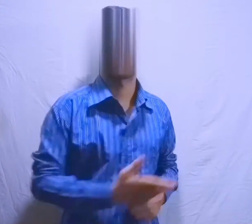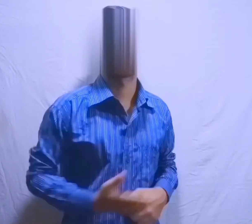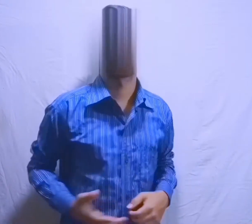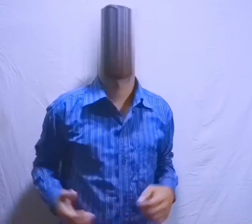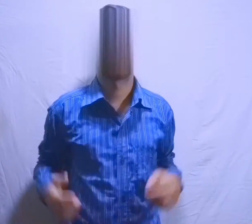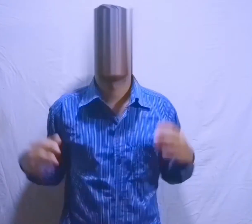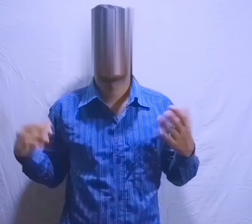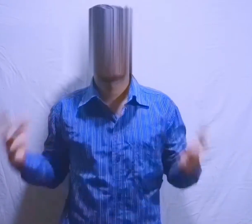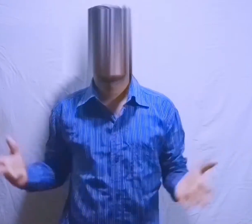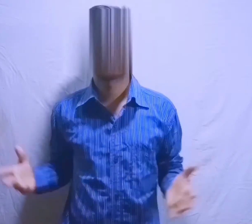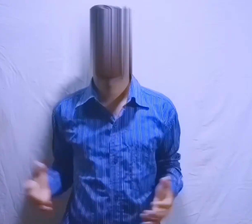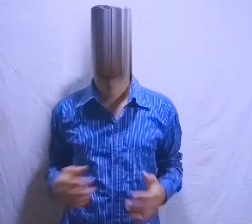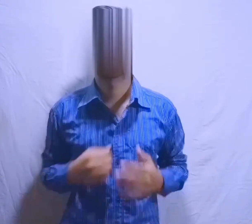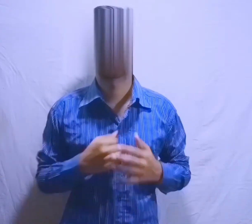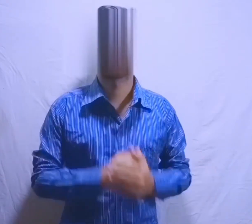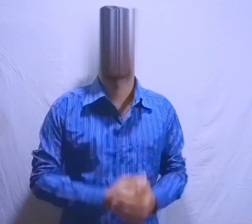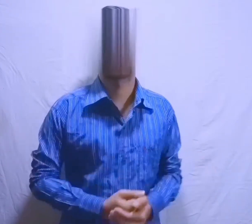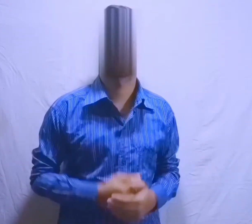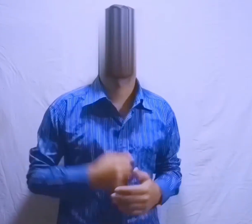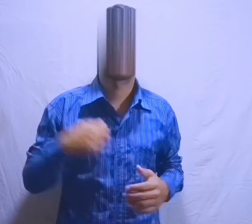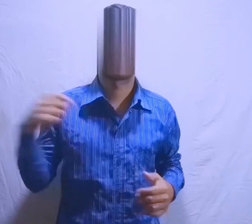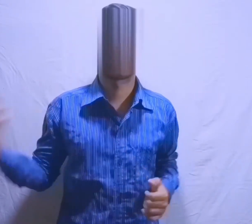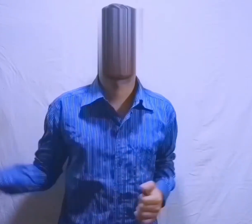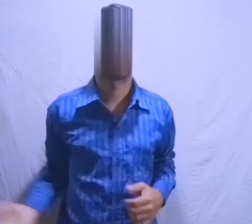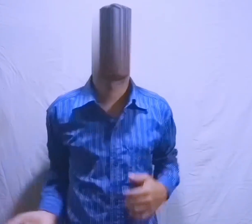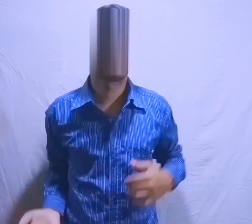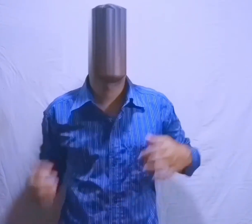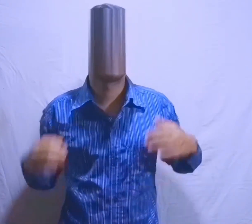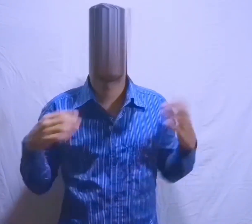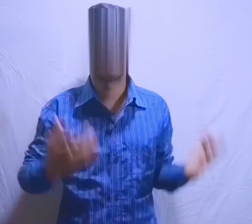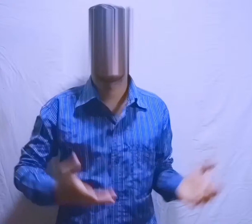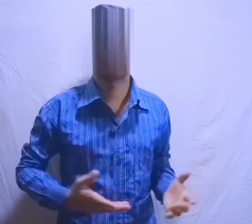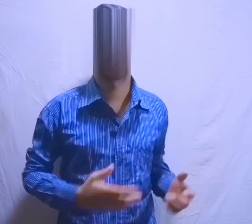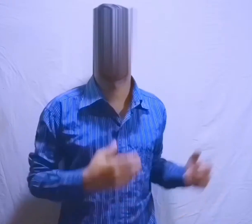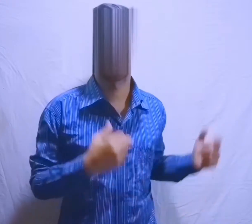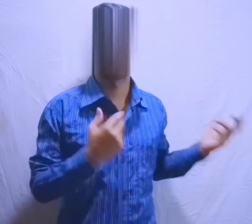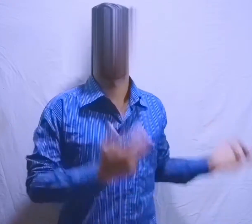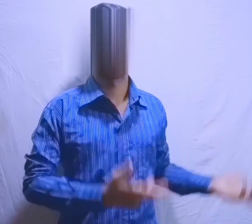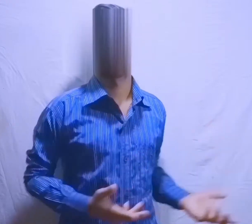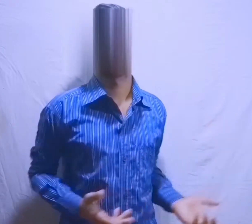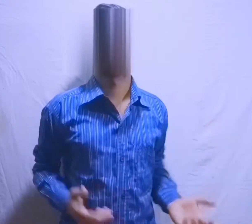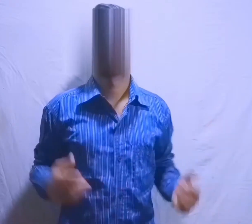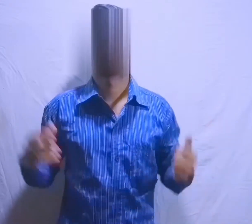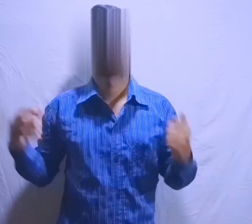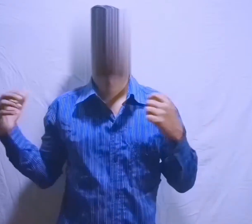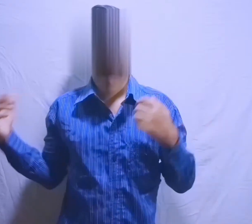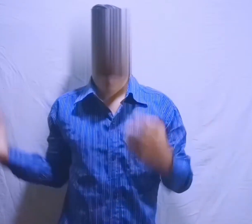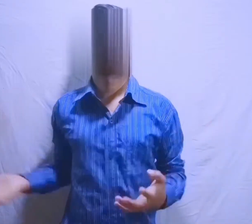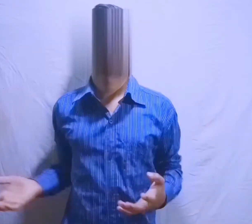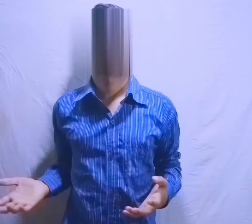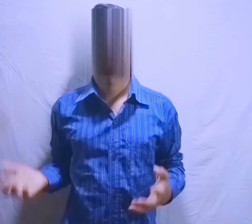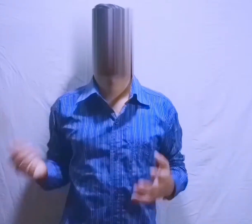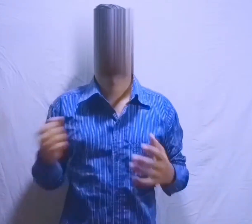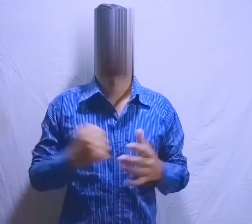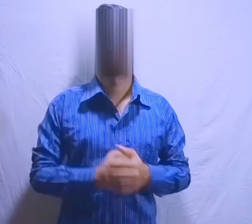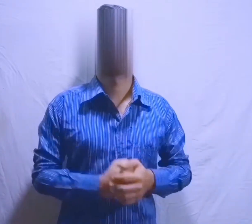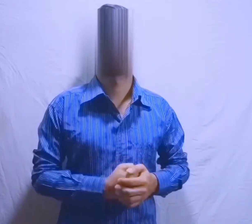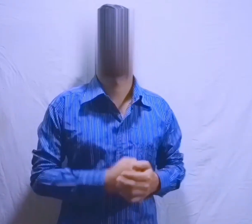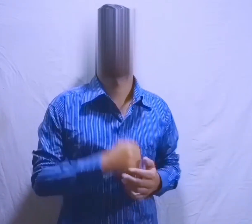দ্রুত মেদ ঝরাতে আদার জুড়ি মেলা ভার, তাই ওজন কমানোর ক্ষেত্রে মোক্ষম